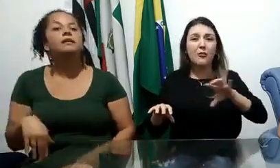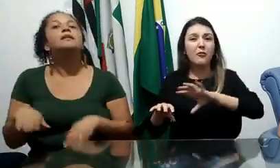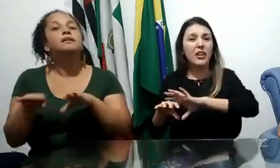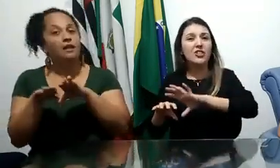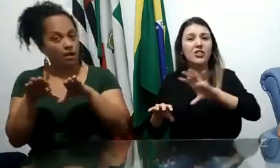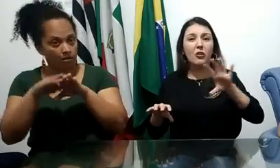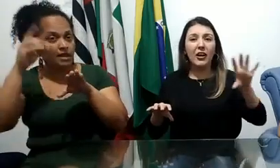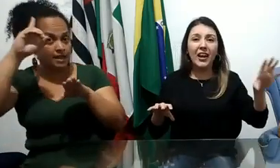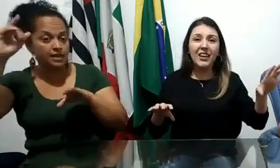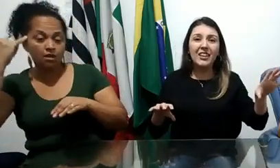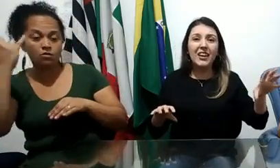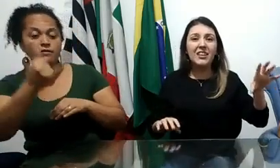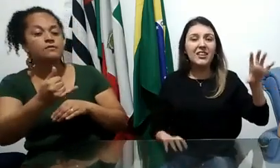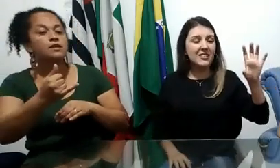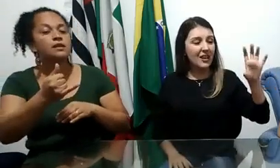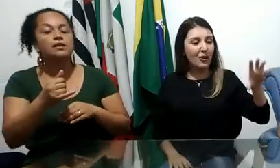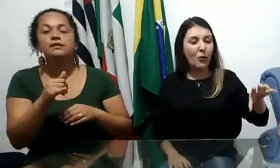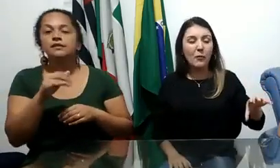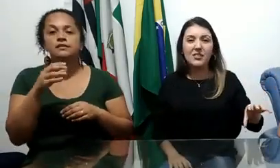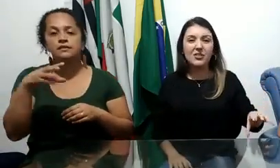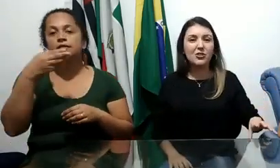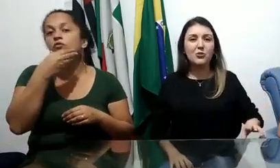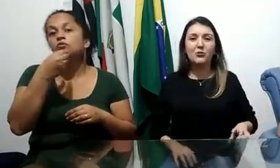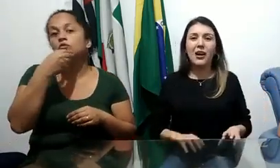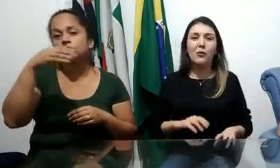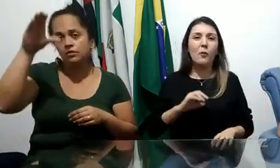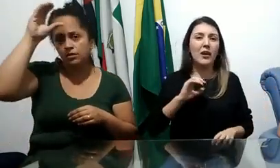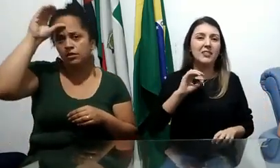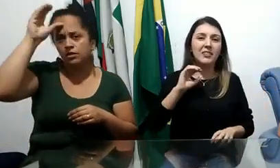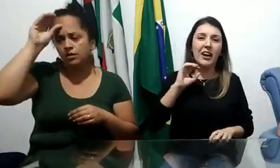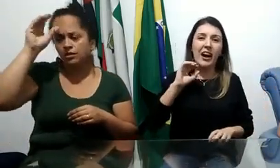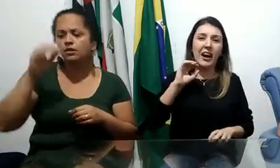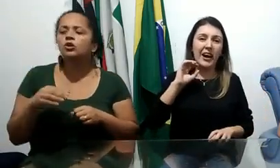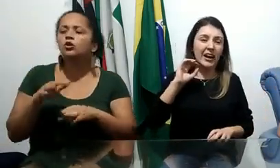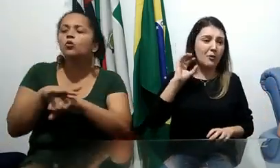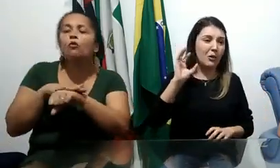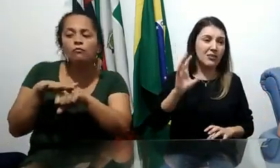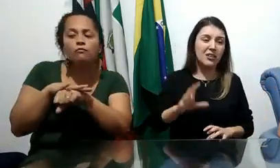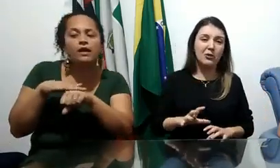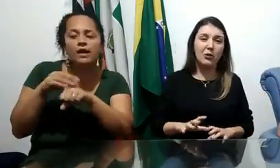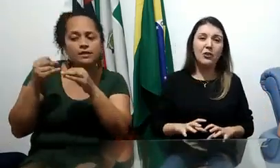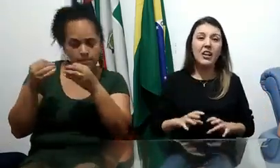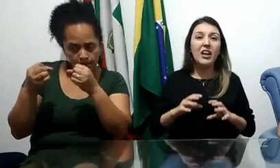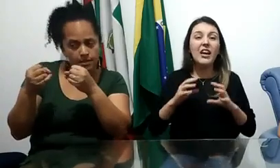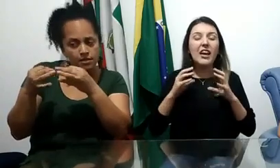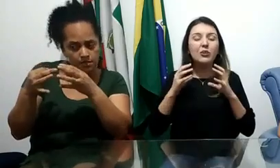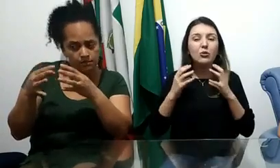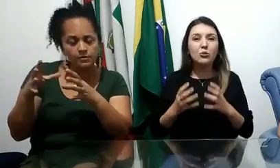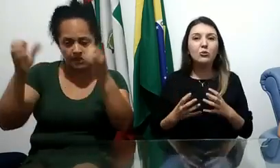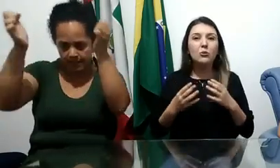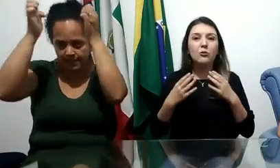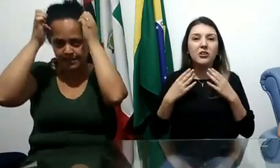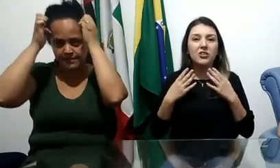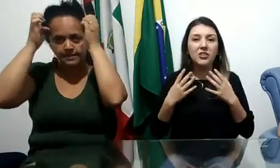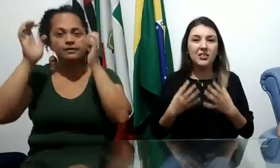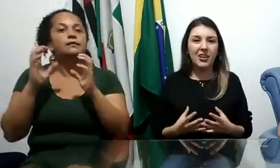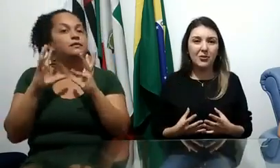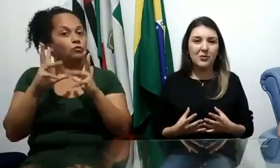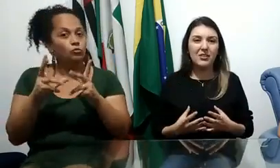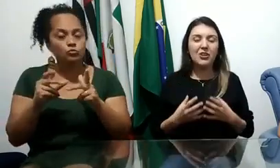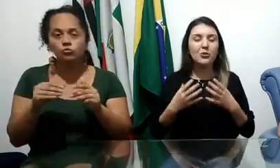Esther referente ao rei, e Esther começa a jejuar e começa a clamar ao Senhor. É tudo mover